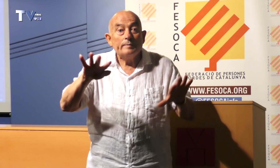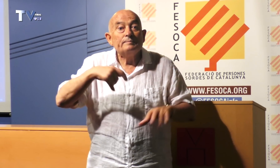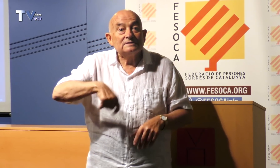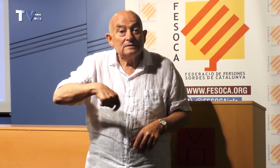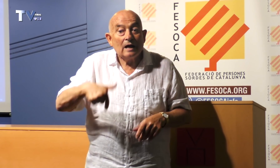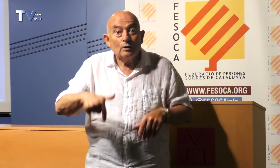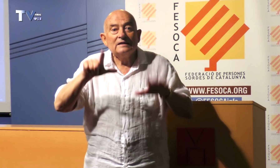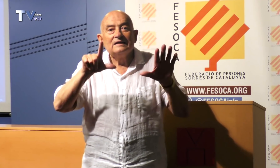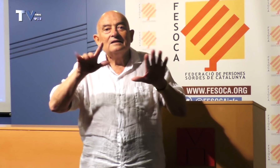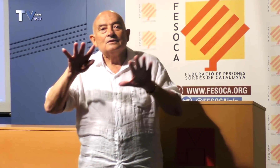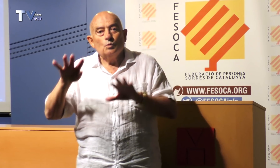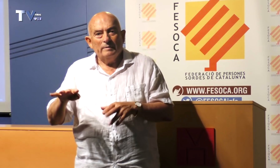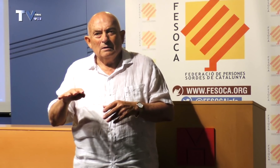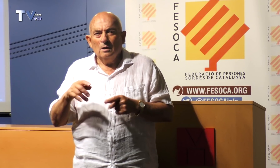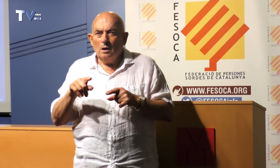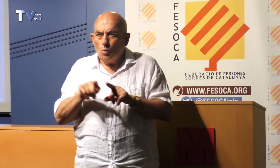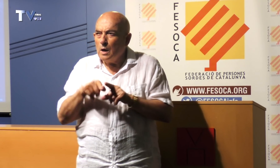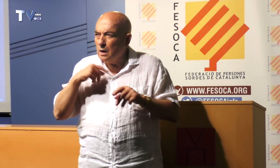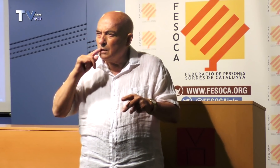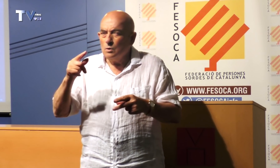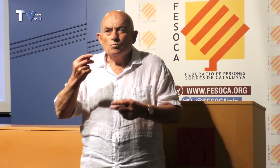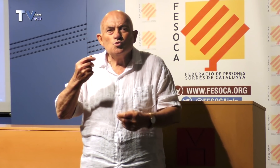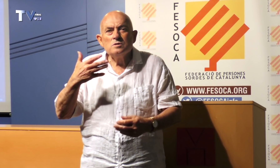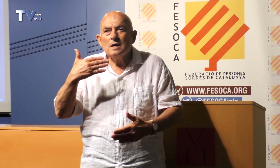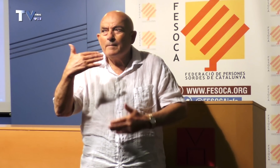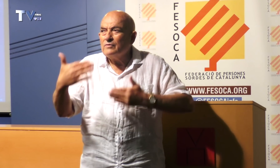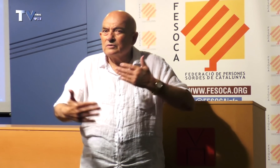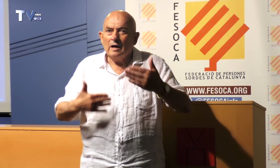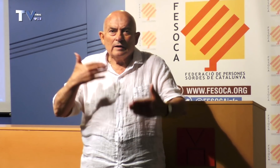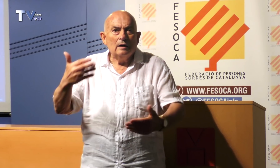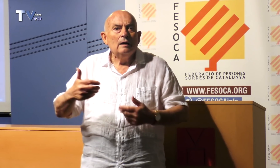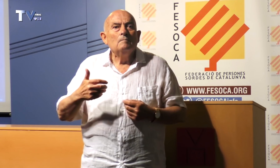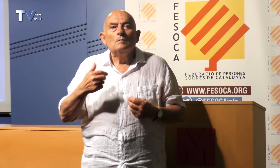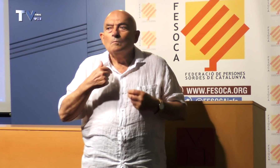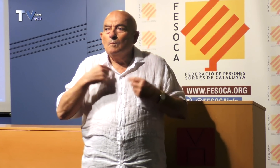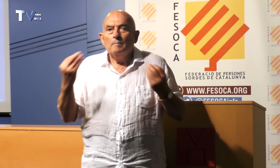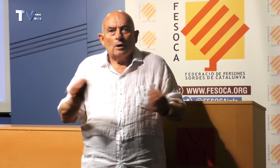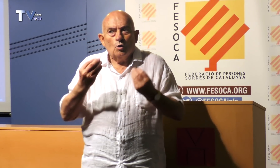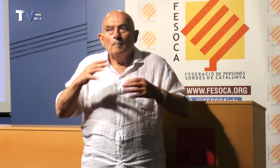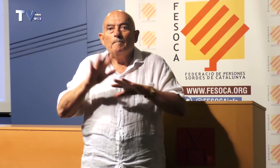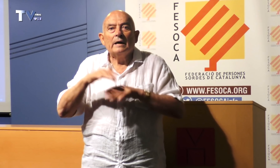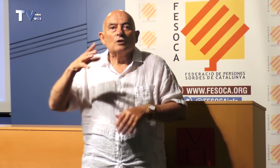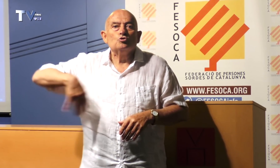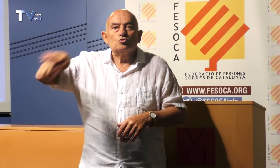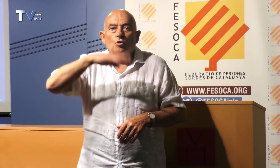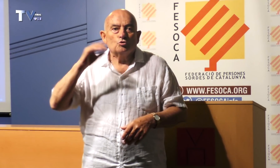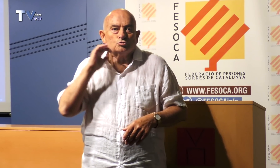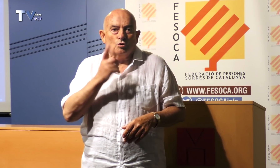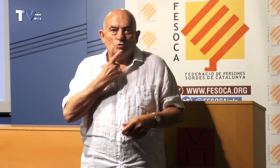ser president fa 39 anys que vaig començar i ara compleixo 79. I realment es veu que ha avançat i millorat moltíssim